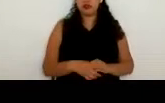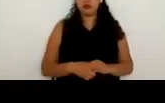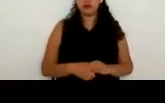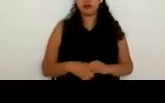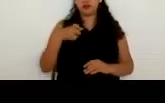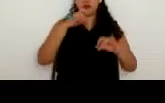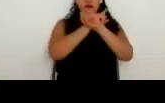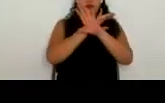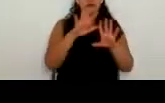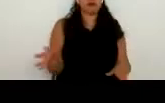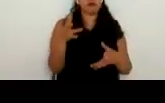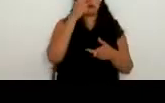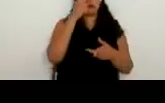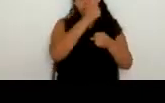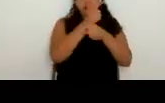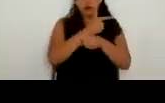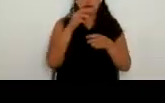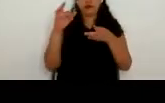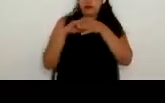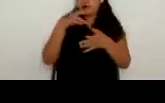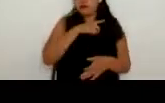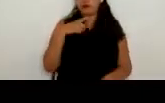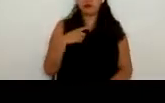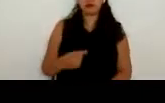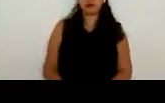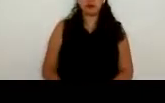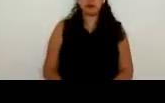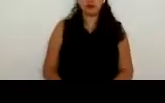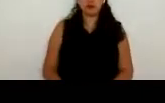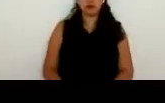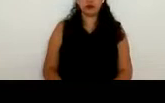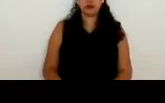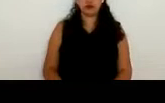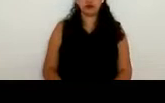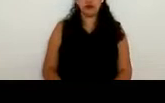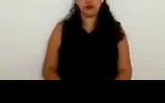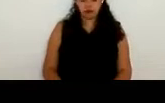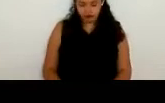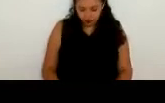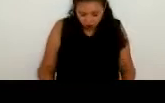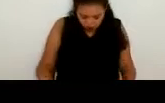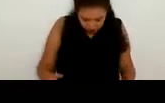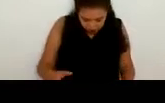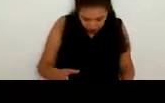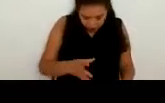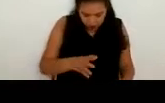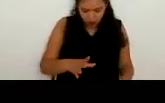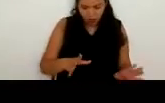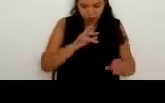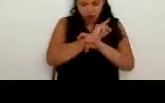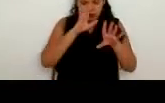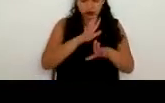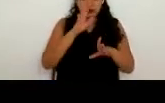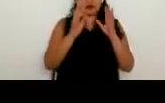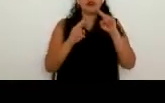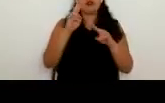de localización si están a mano en los datos sociodemográficos del paciente siempre un paciente nos interesa por